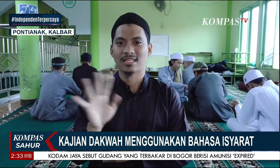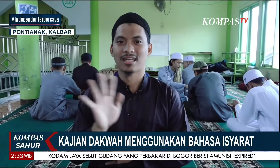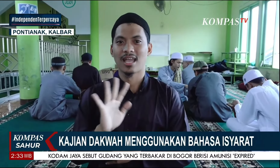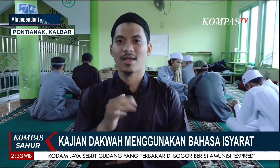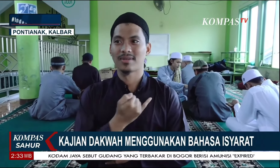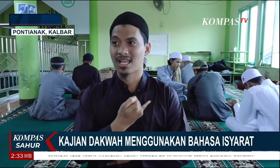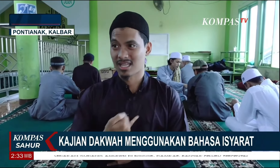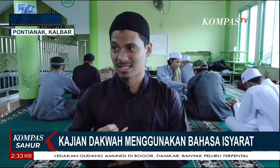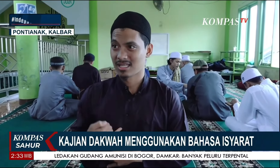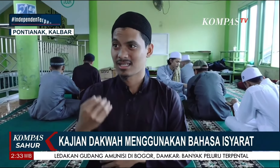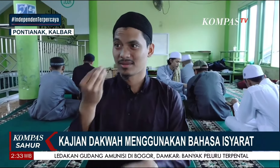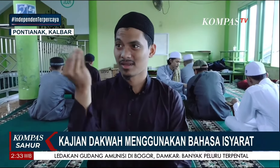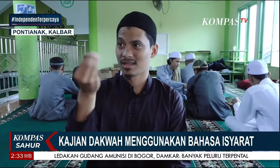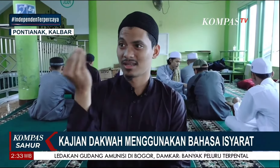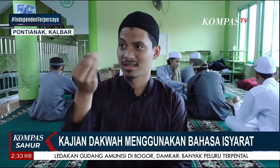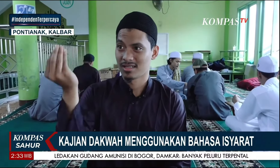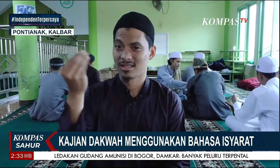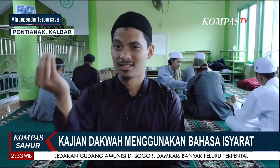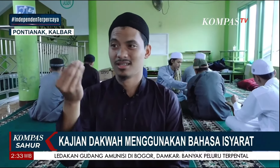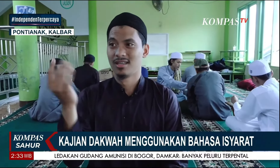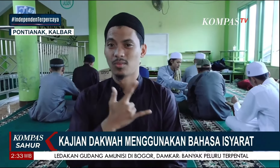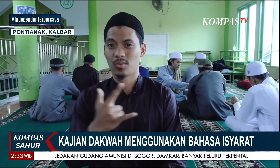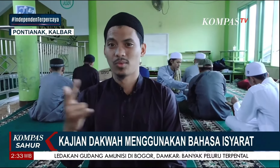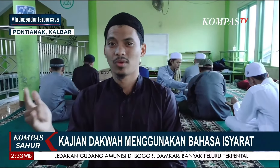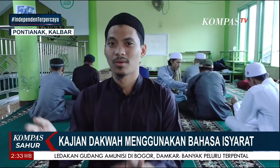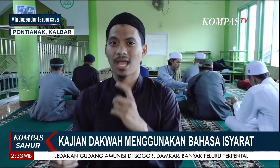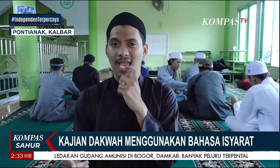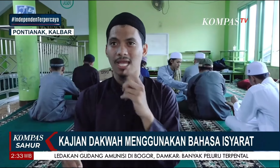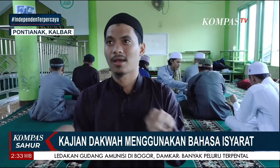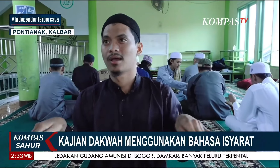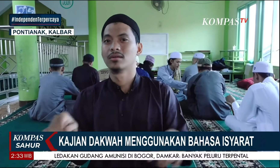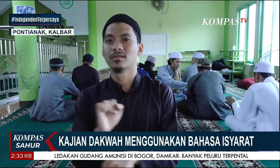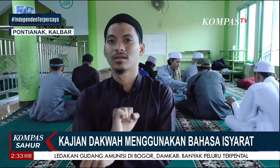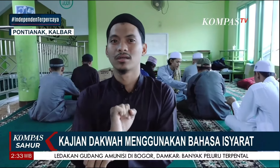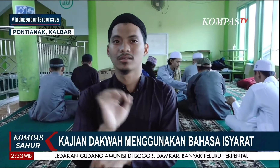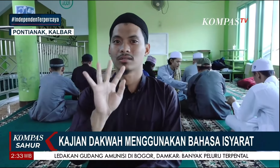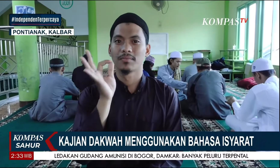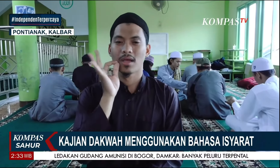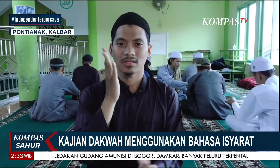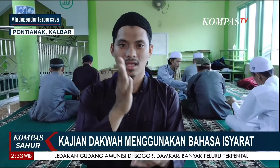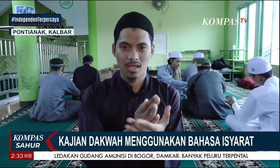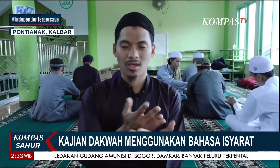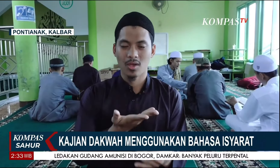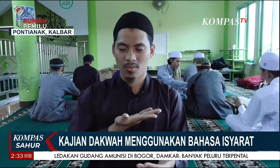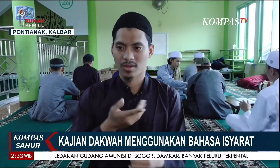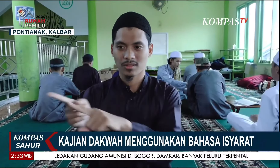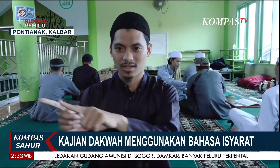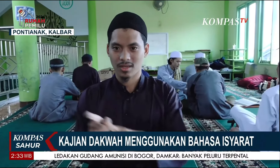kemudian banyak mereka belajar ya karena saya tahu ada beberapa memang teman-teman t kita yang eh belum dapat pemahaman agama Sehingga